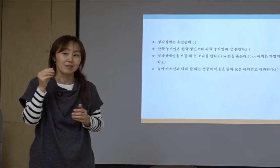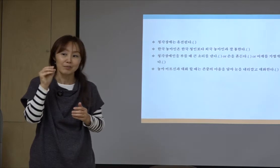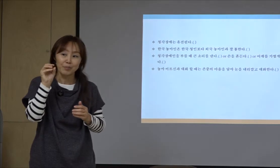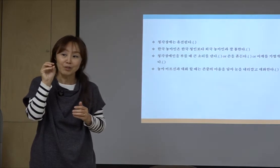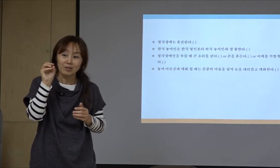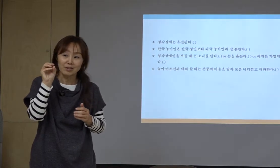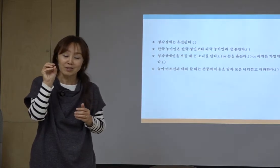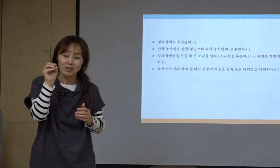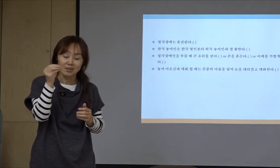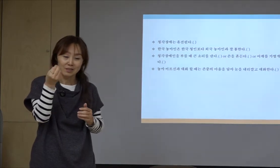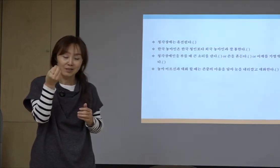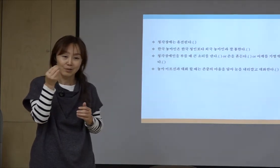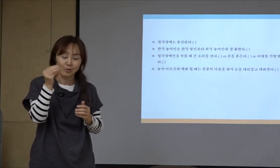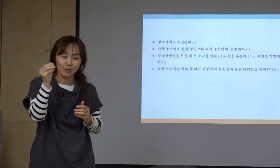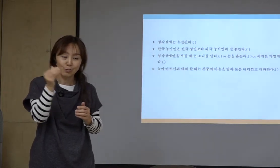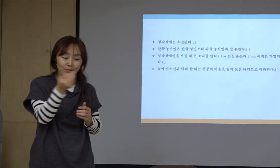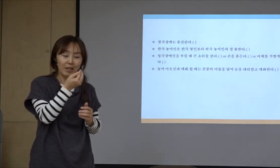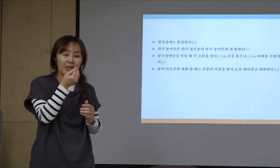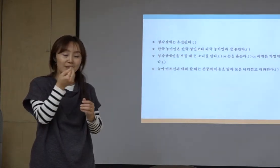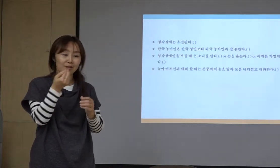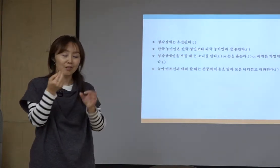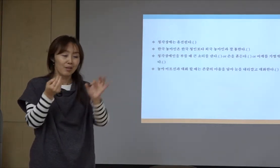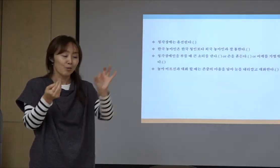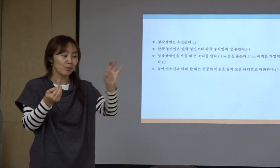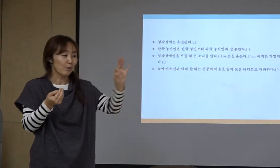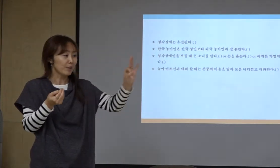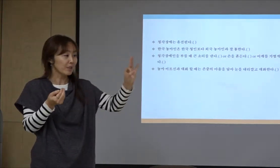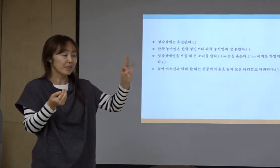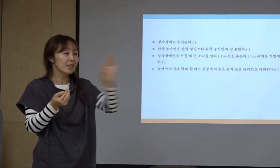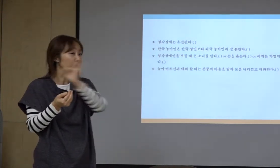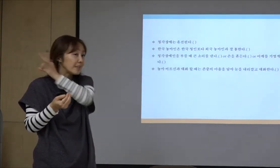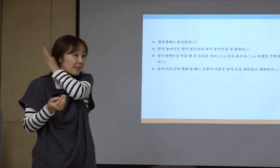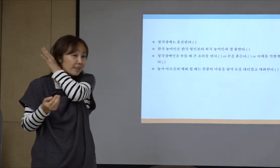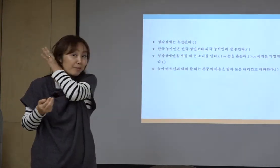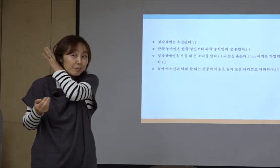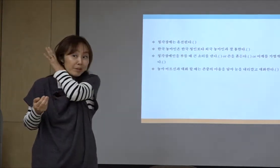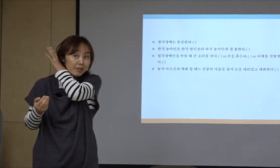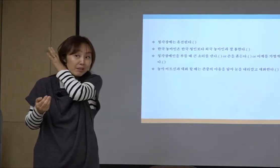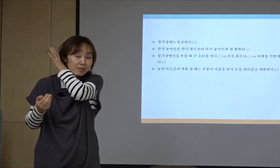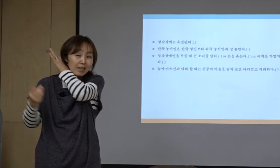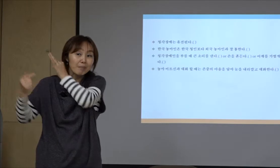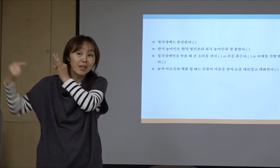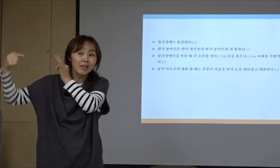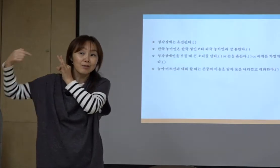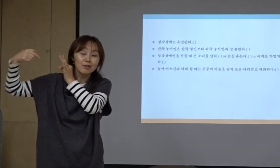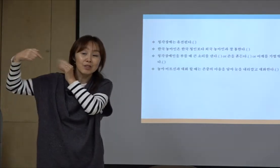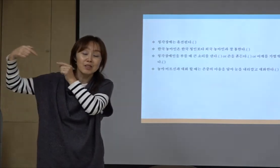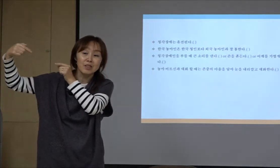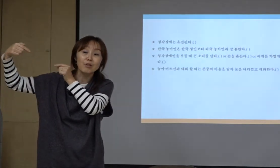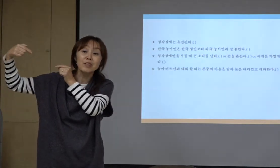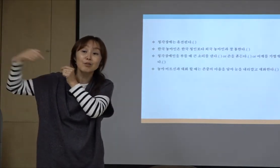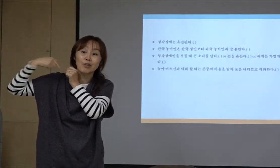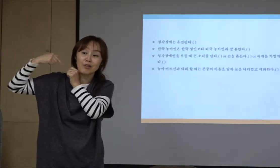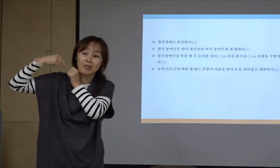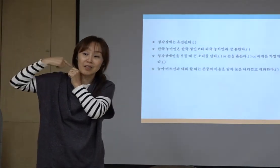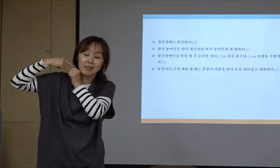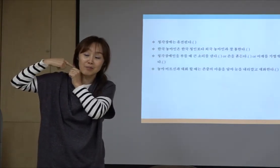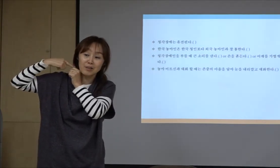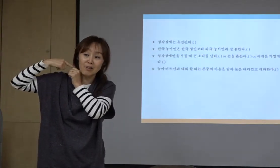그 뼈를 이렇게 조금 깎아내서 요만한 기계를 안에다가 삽입을 해요. 그래서 달팽이관으로 전기로 연결을 하게끔 해서